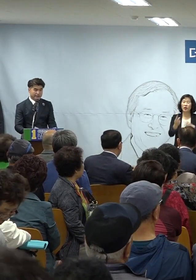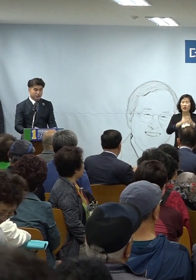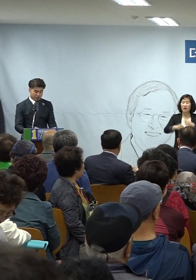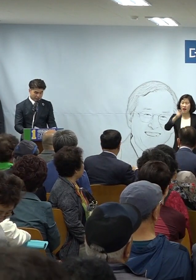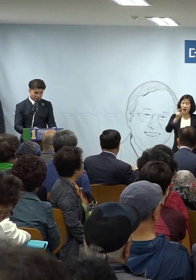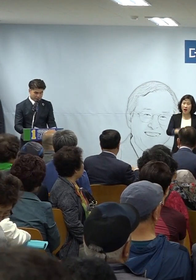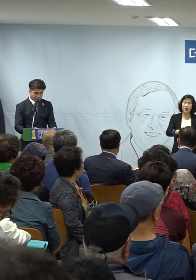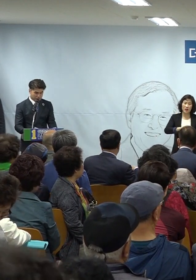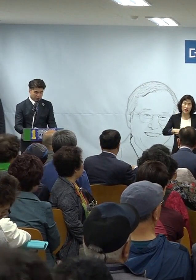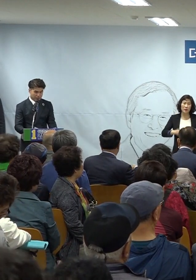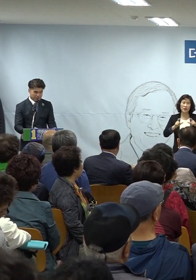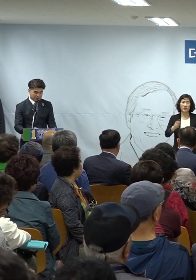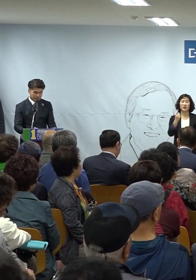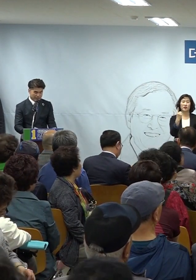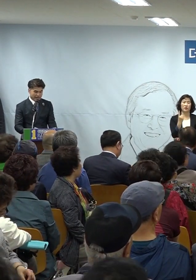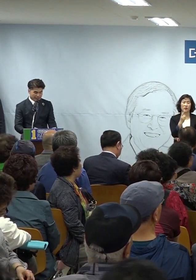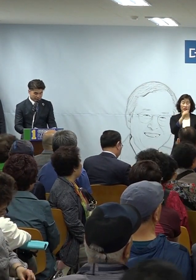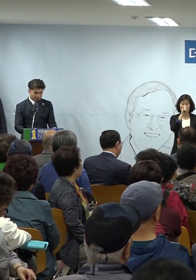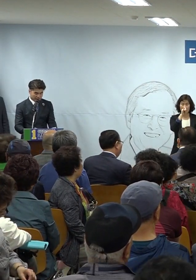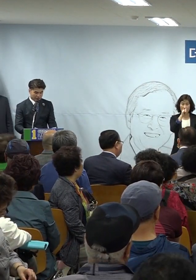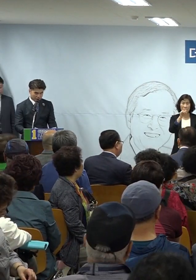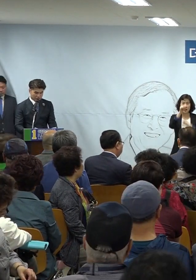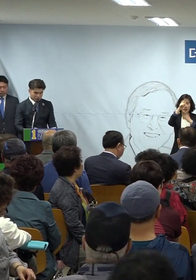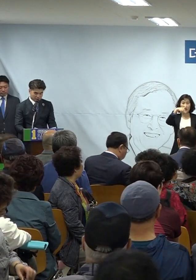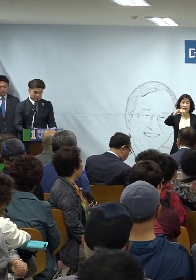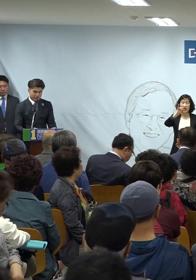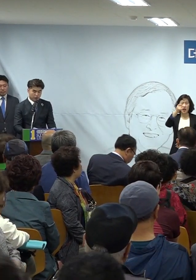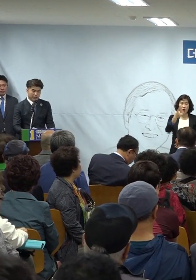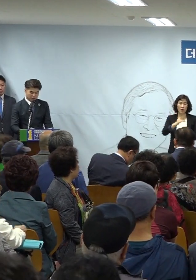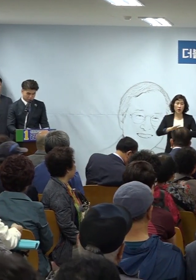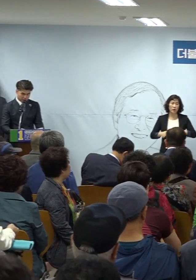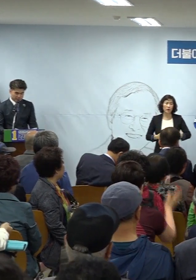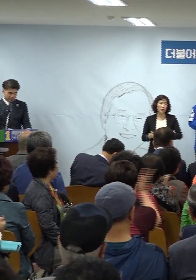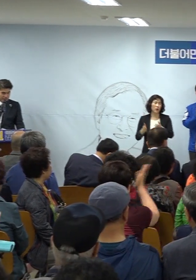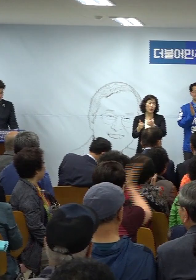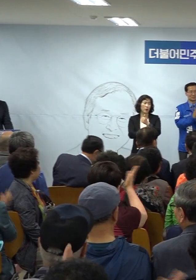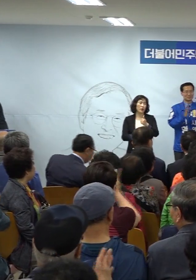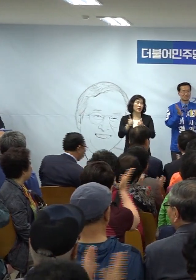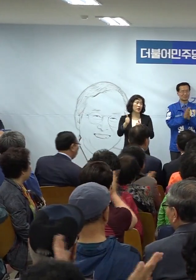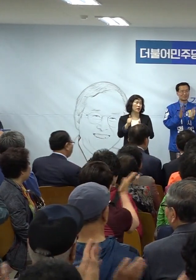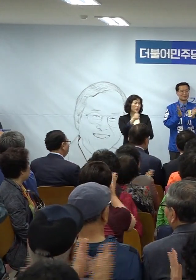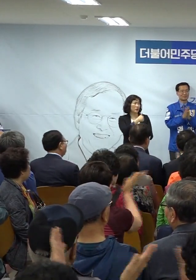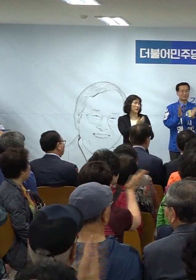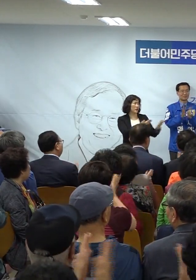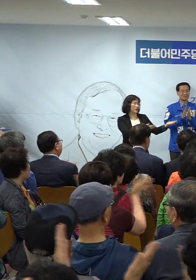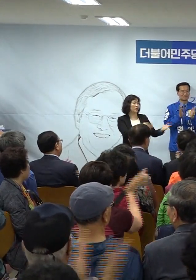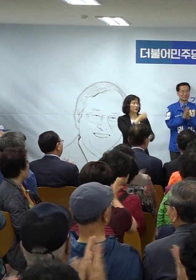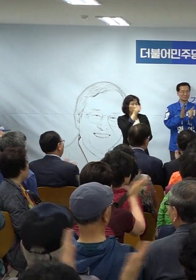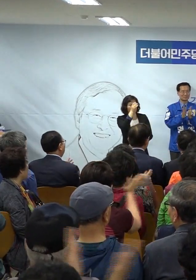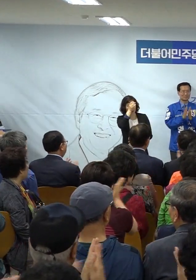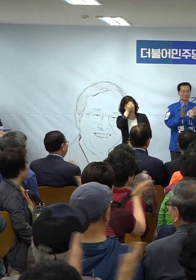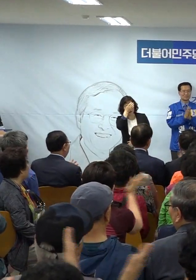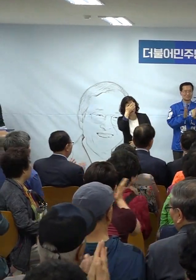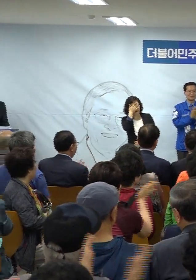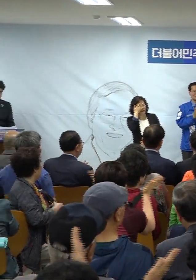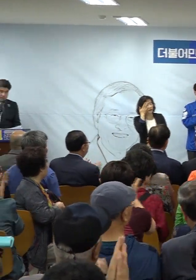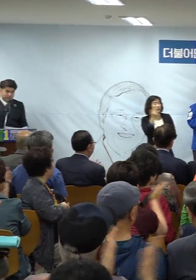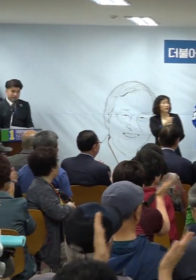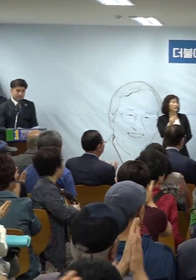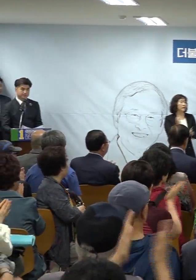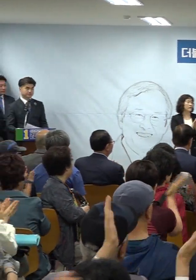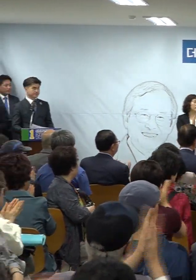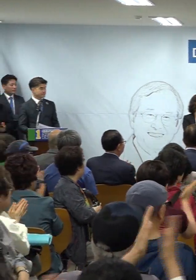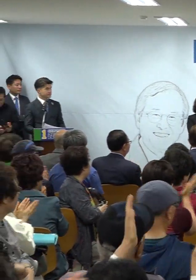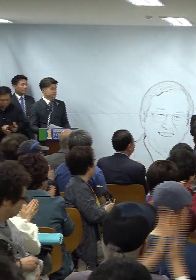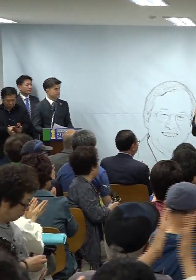강하게 전남을 지켜오고 계신 이계호 전남도당 위원장을 앞으로 모시겠습니다. 큰 박수